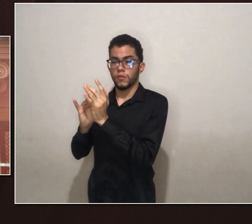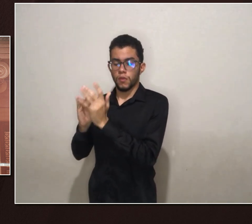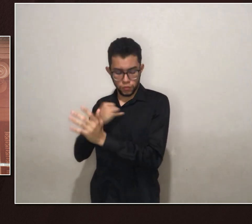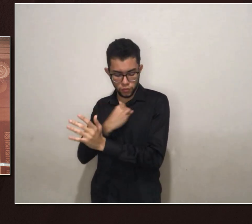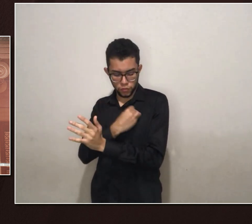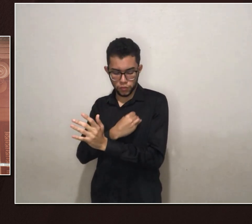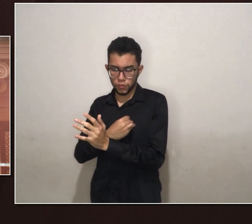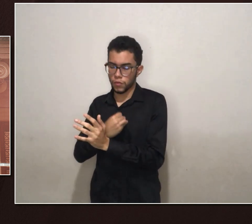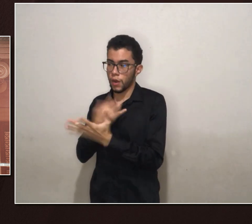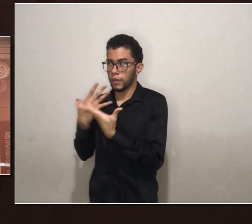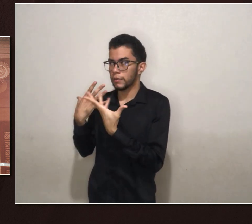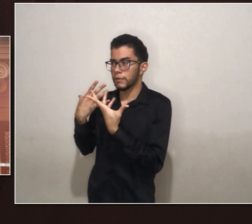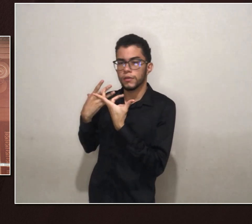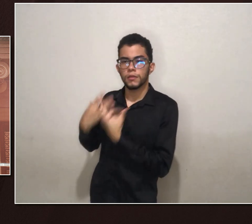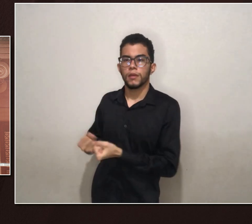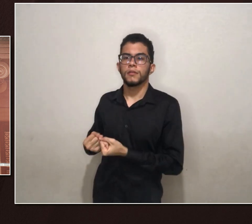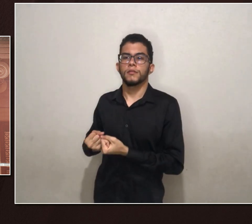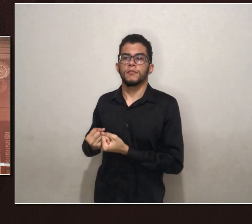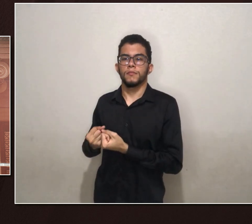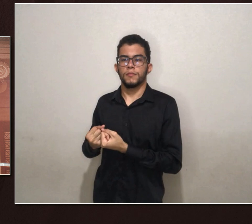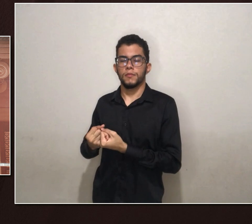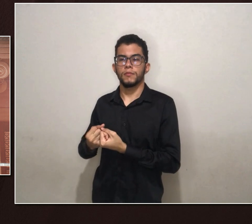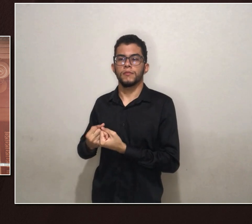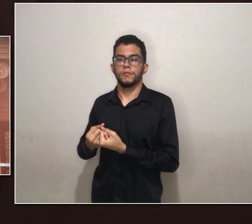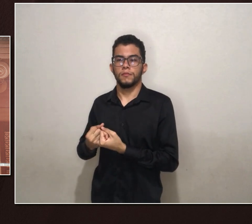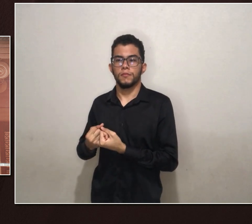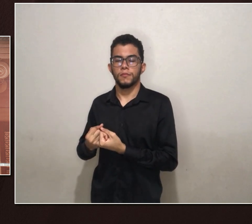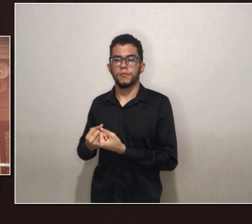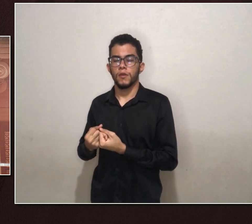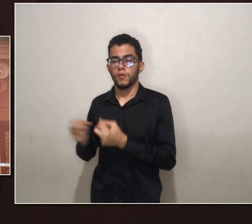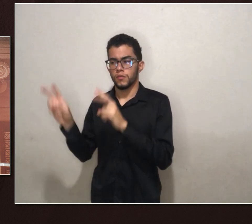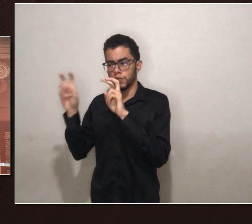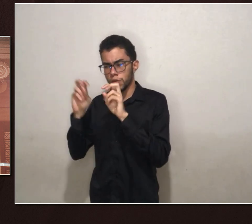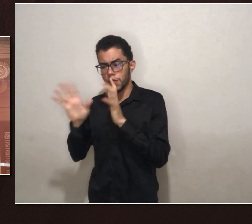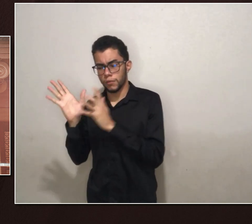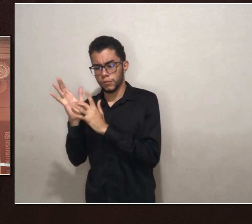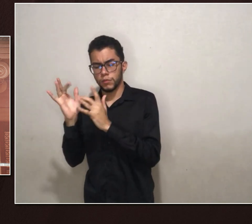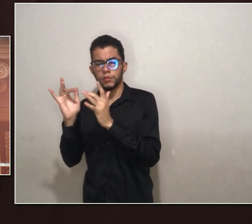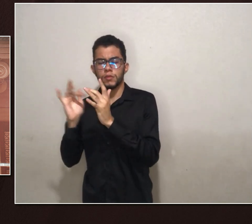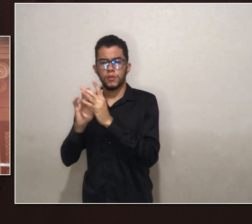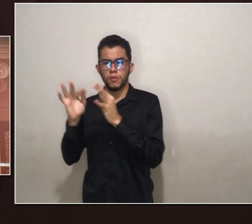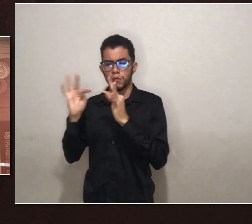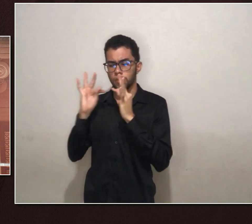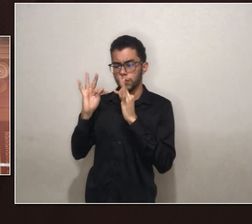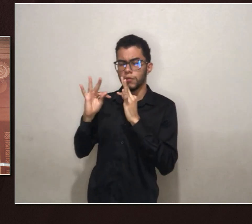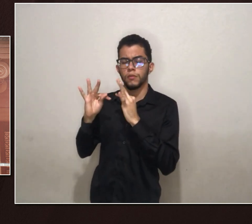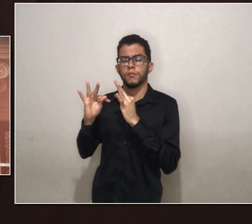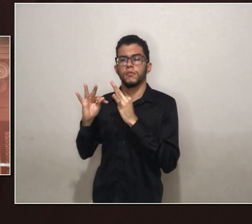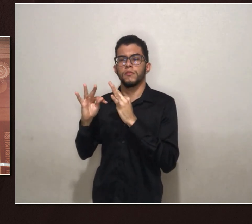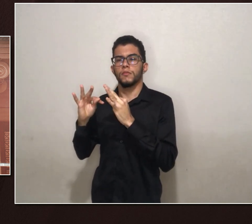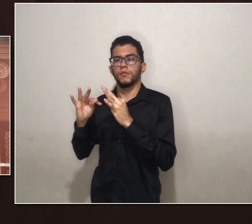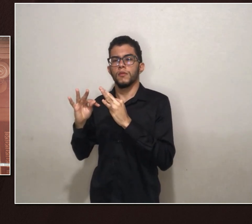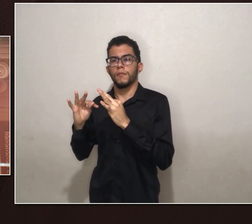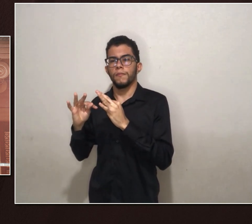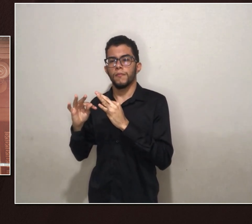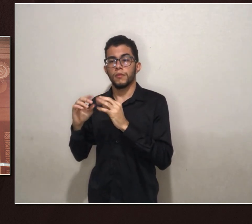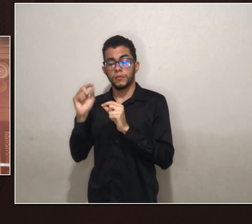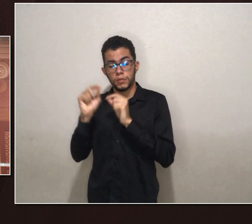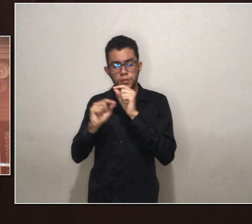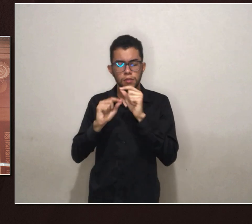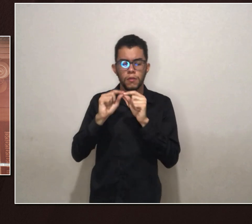revelação de Jesus Cristo, e o testemunho de Jesus Cristo é o candelabro, é a igreja,